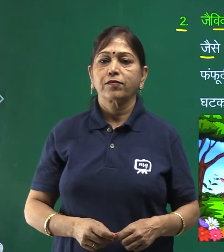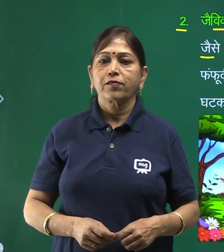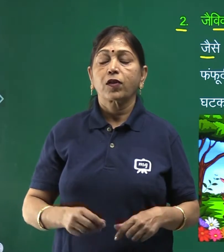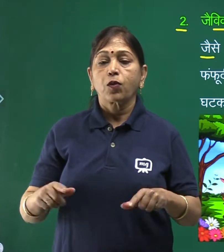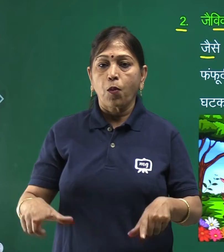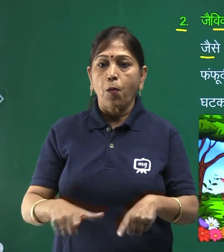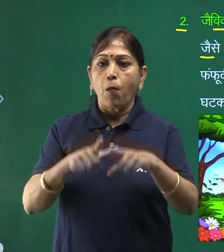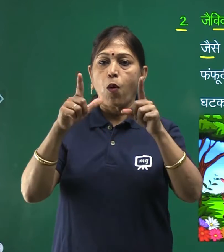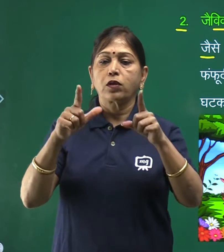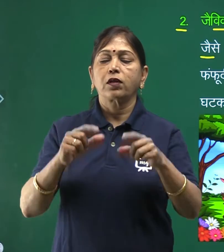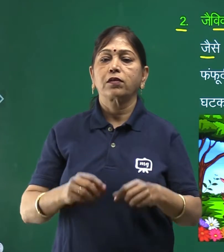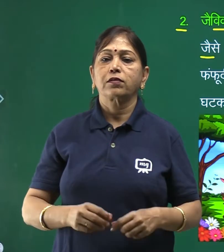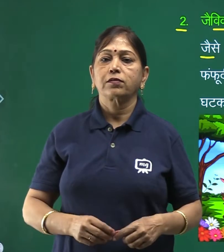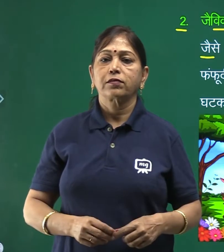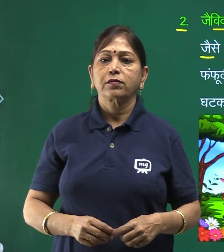पौधे,